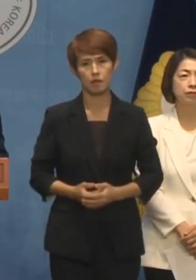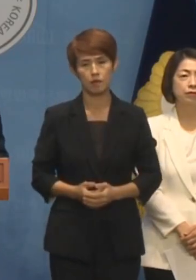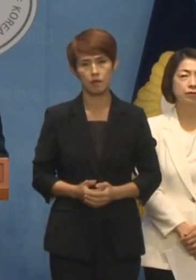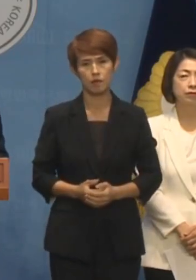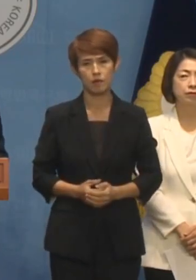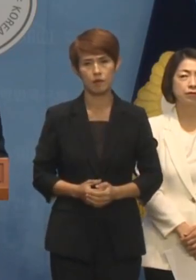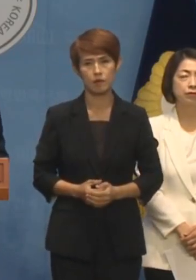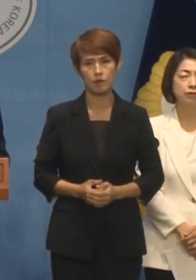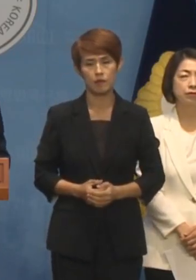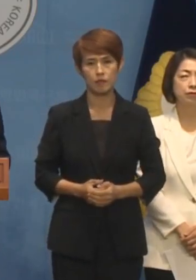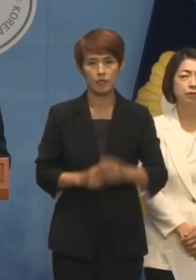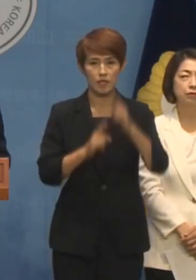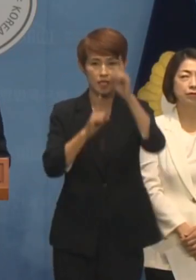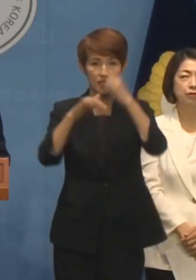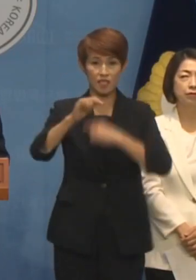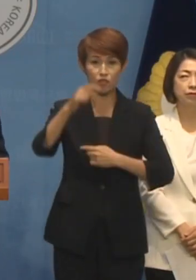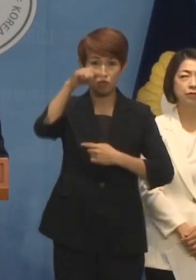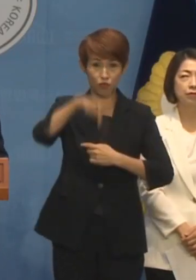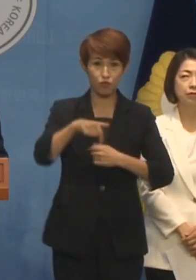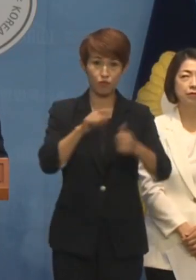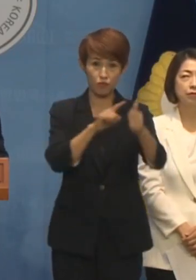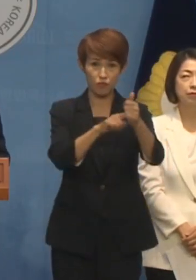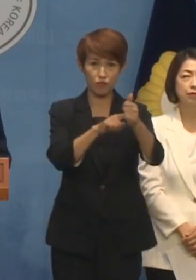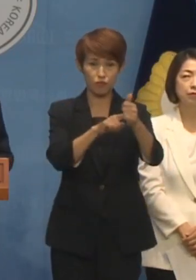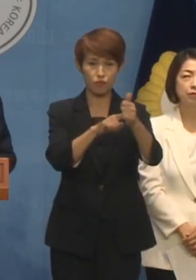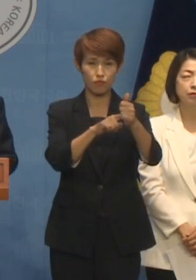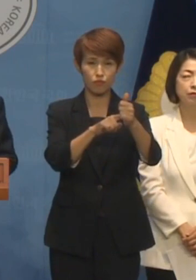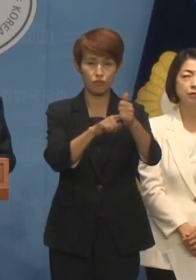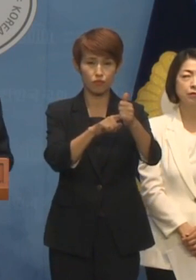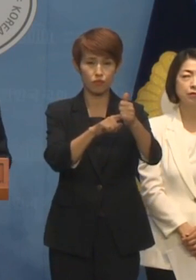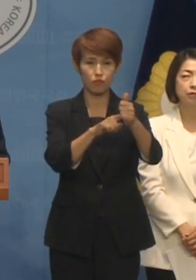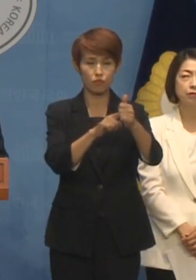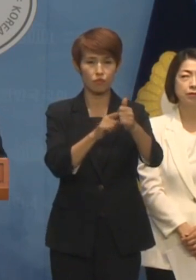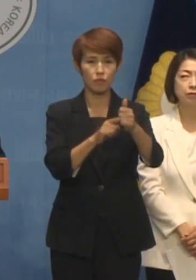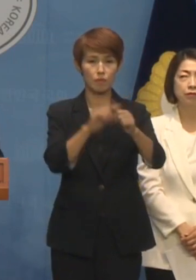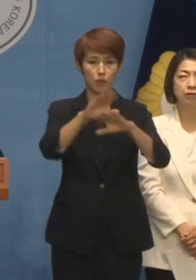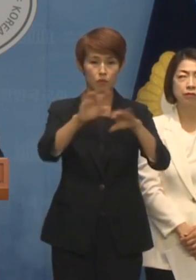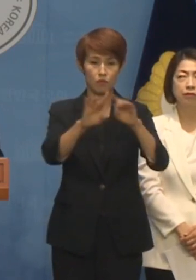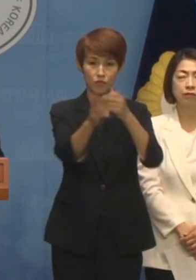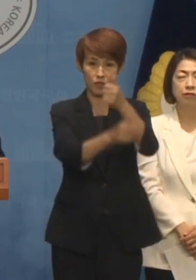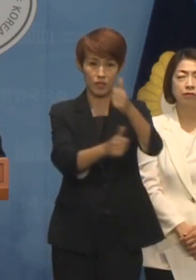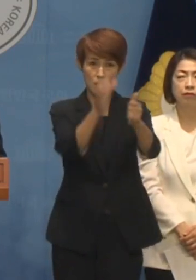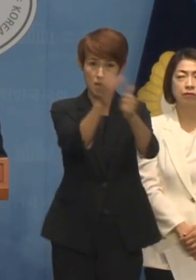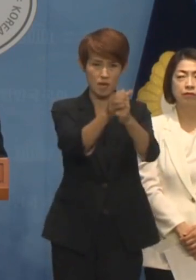임명권자는 이진숙 후보자의 지명을 철회해야 합니다.